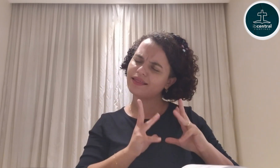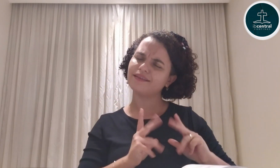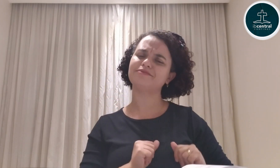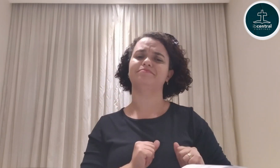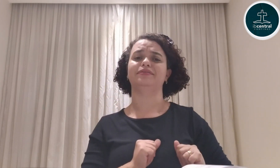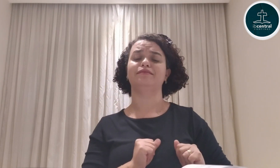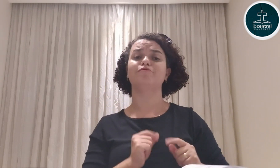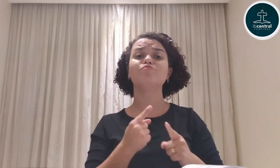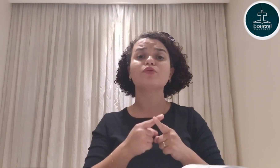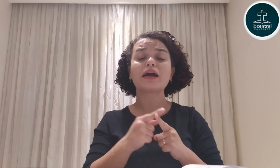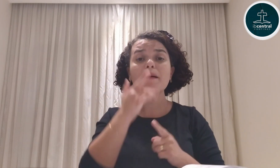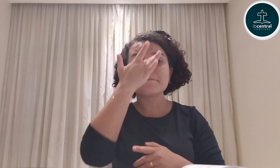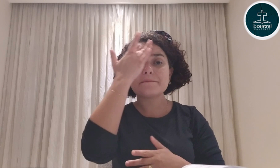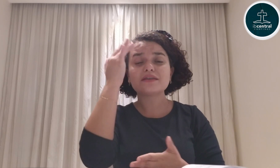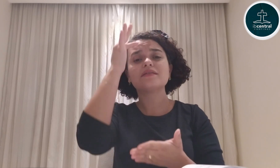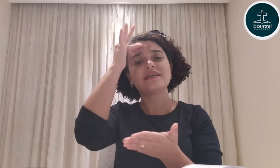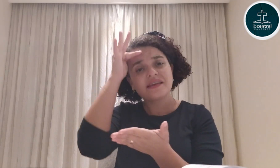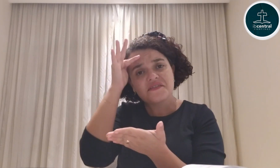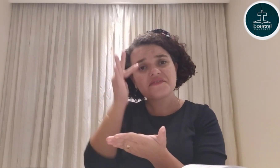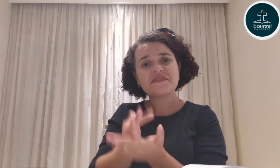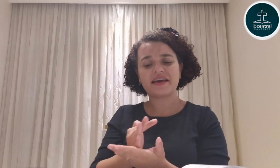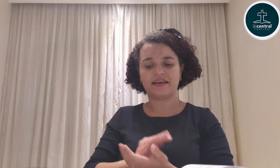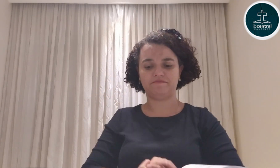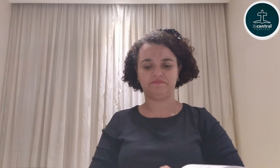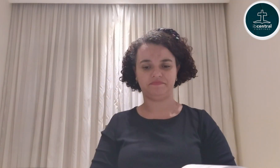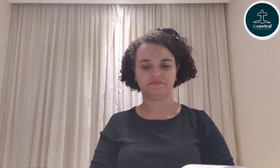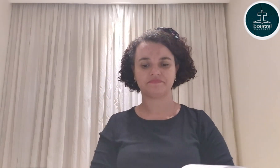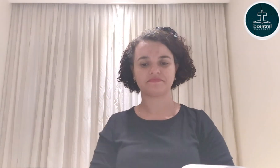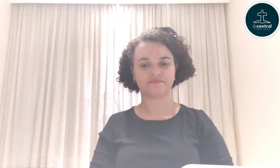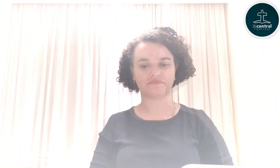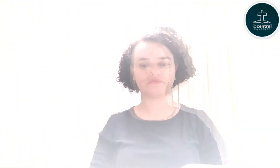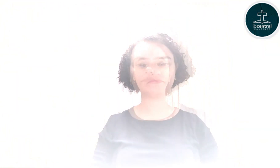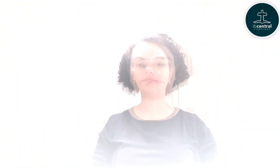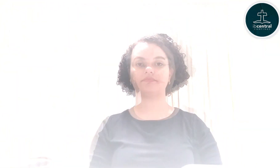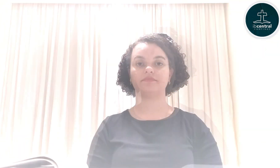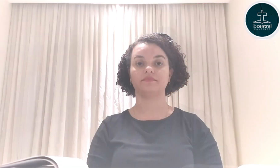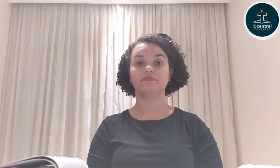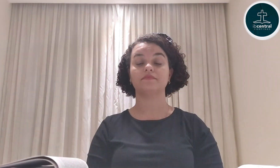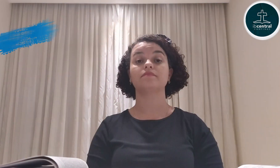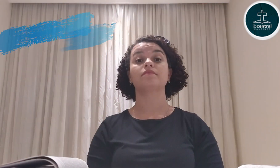e nos purifica do pecado, porque essa pessoa tem fé.